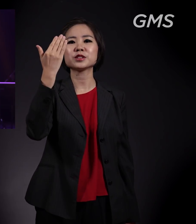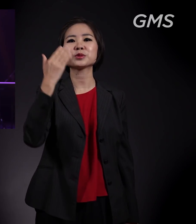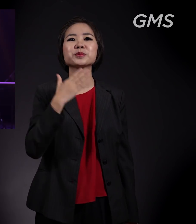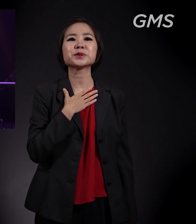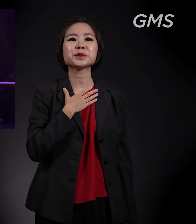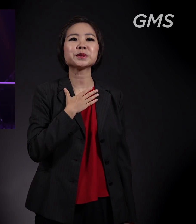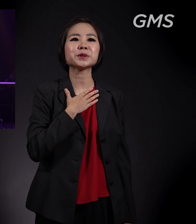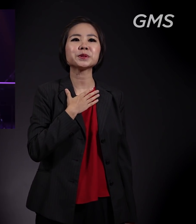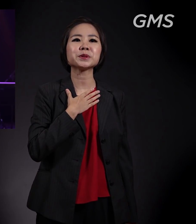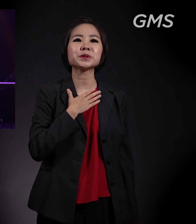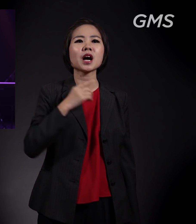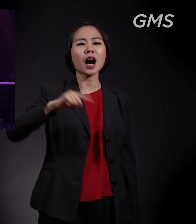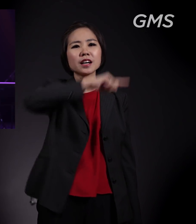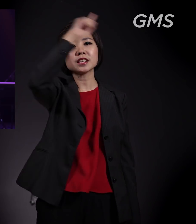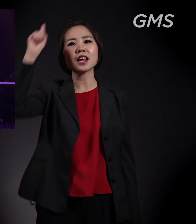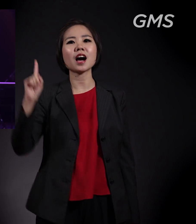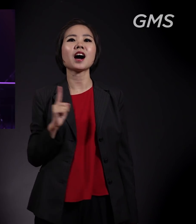tujuan hidupku